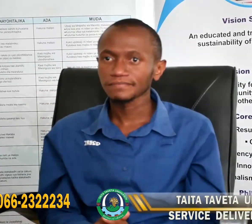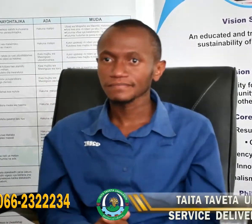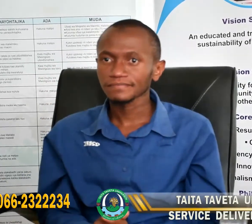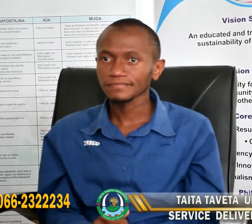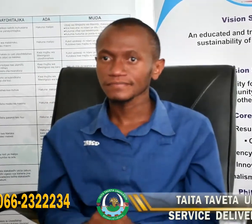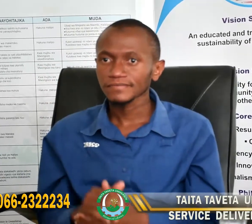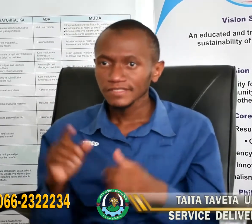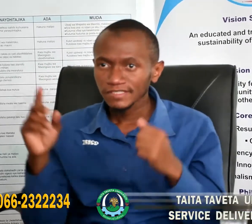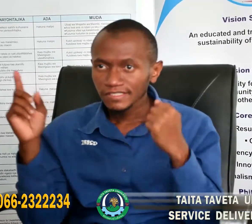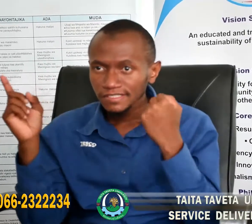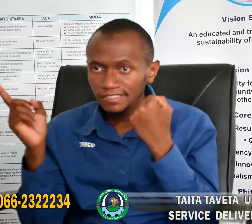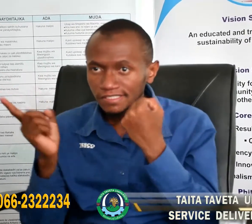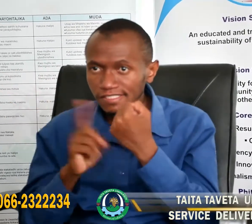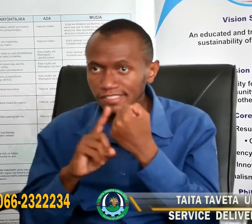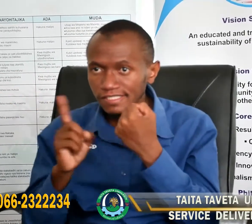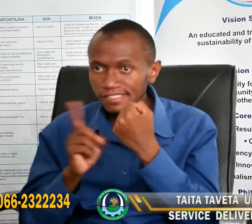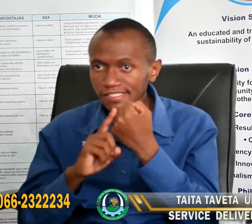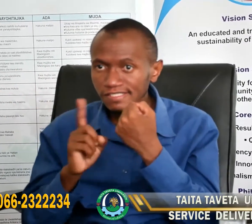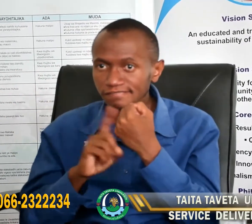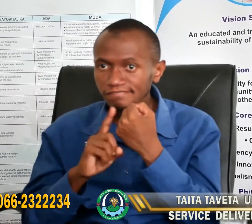Tisa, huduma za maktaba.